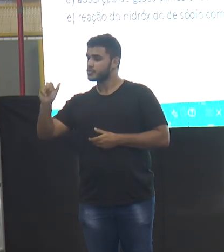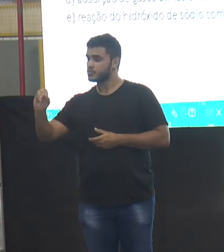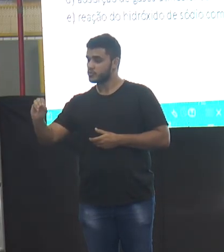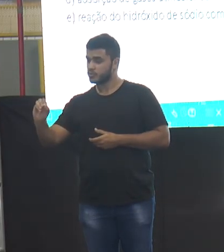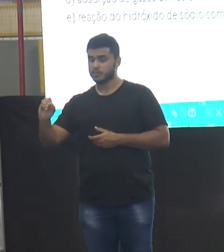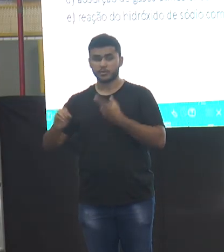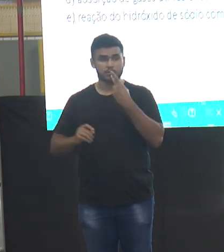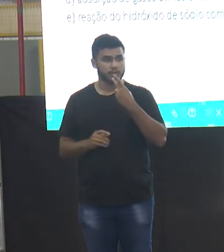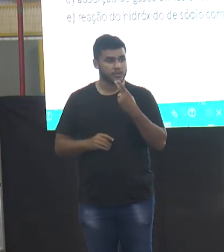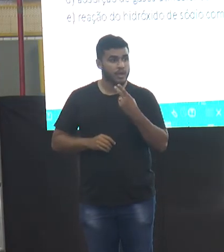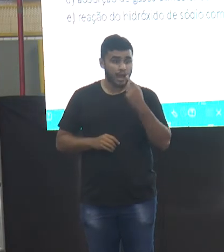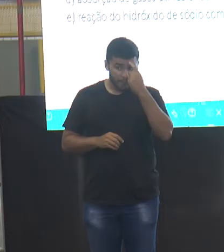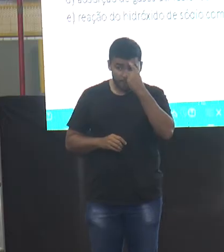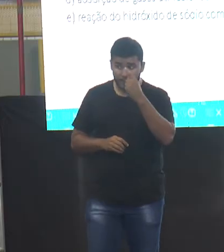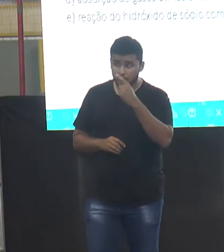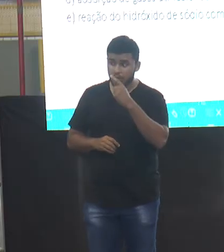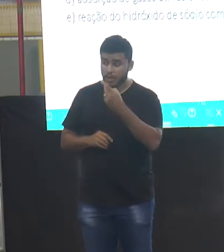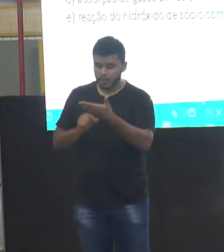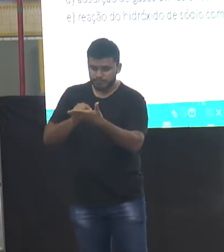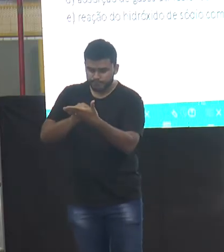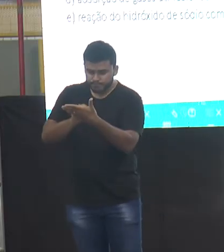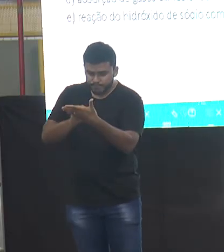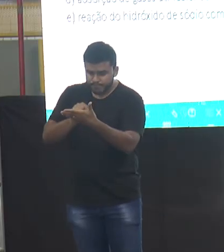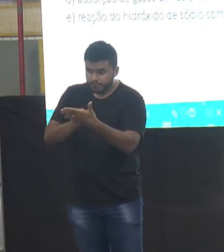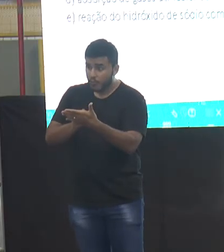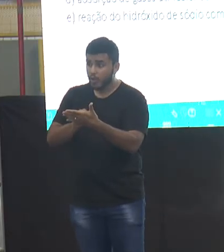Onde tiver gás nitrogênio, destaca.